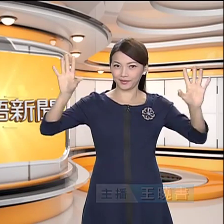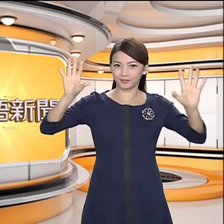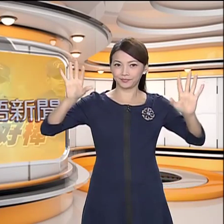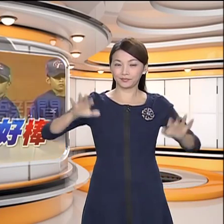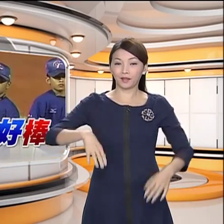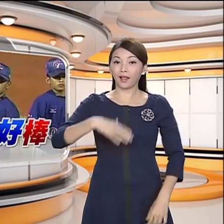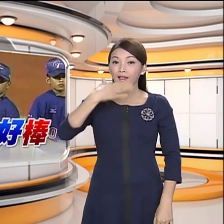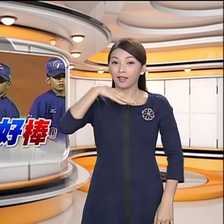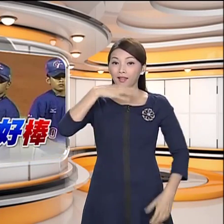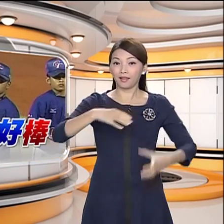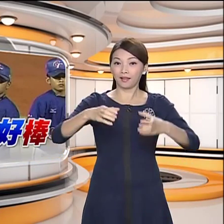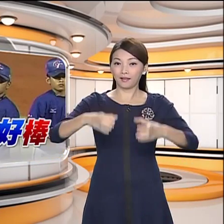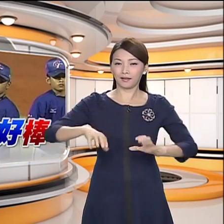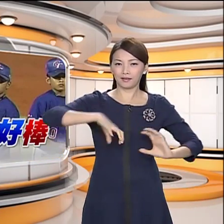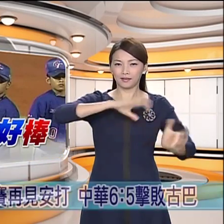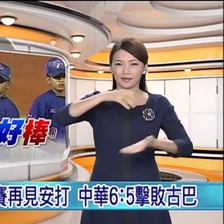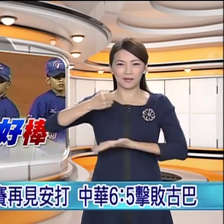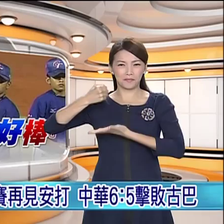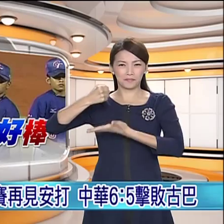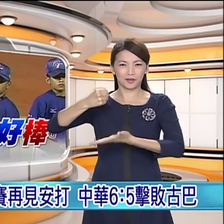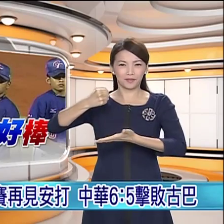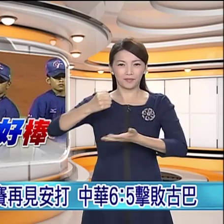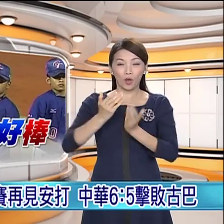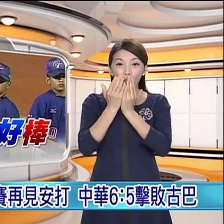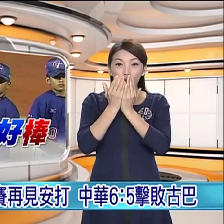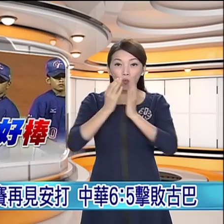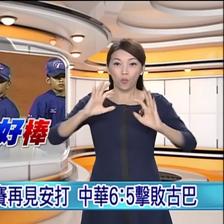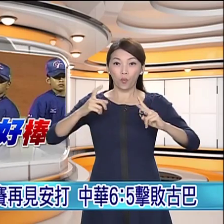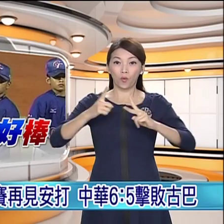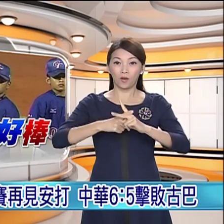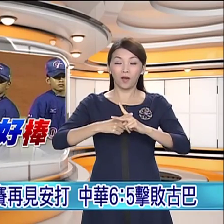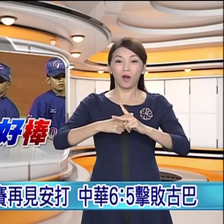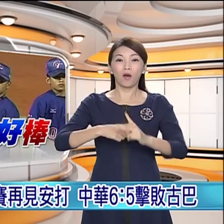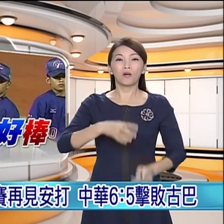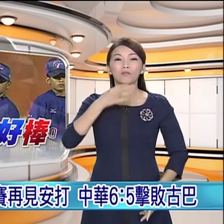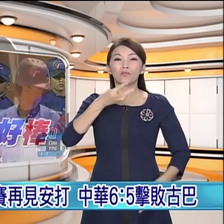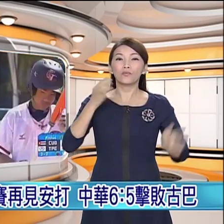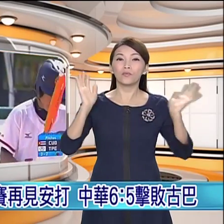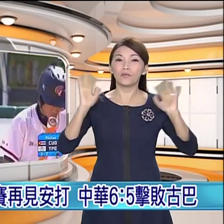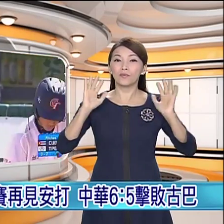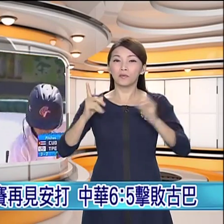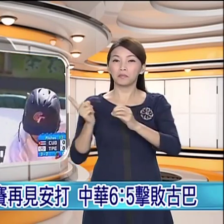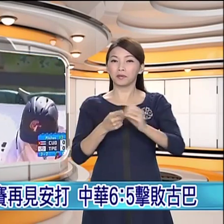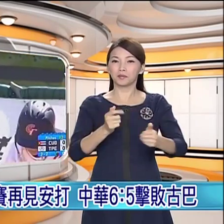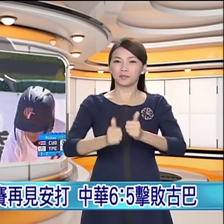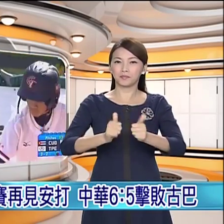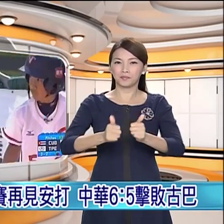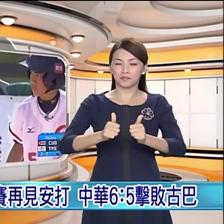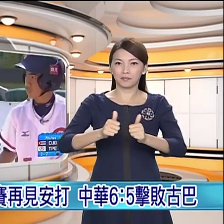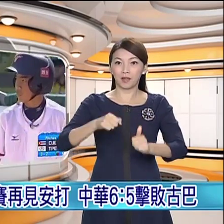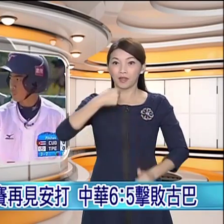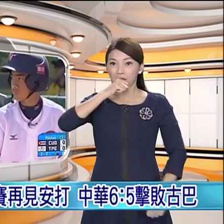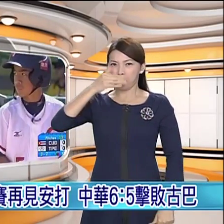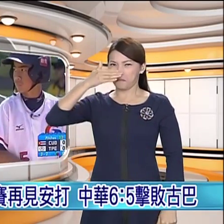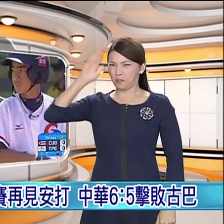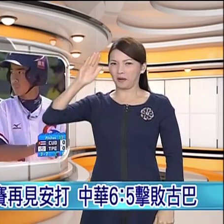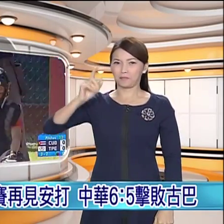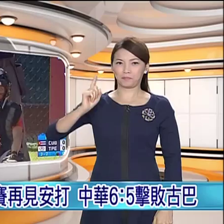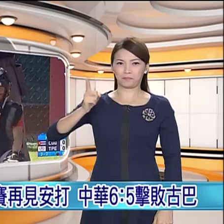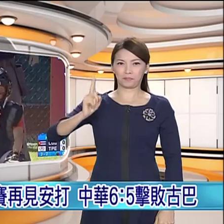看，台南举行的世界杯少棒锦标赛，同为二连胜的台湾对胜了古